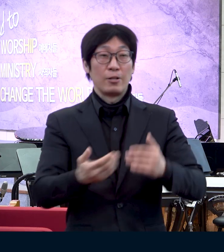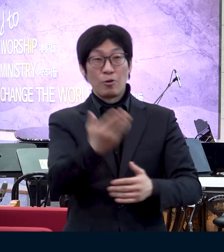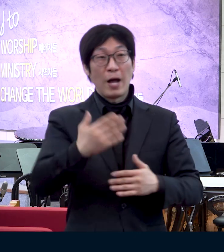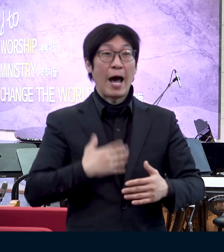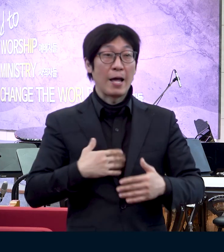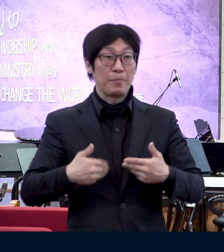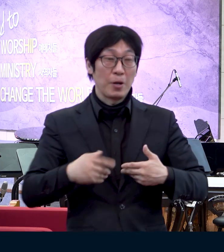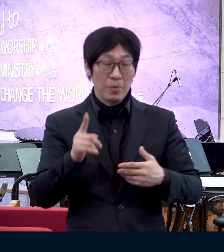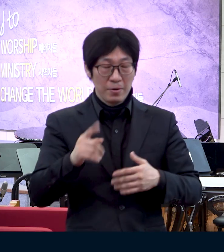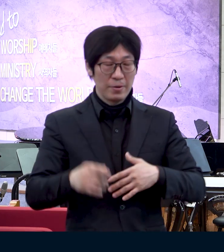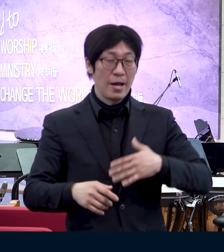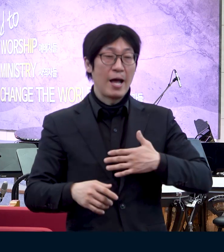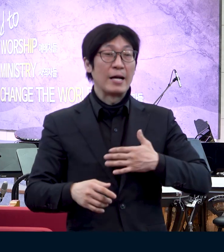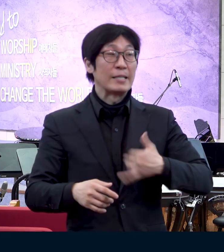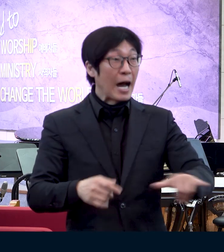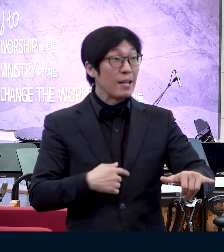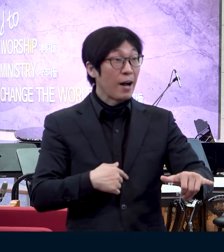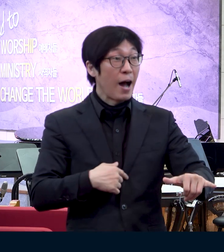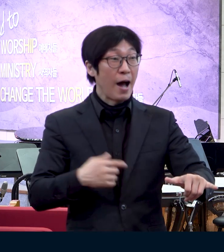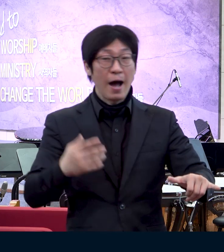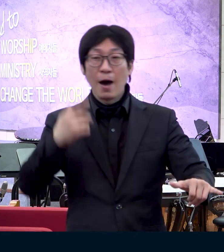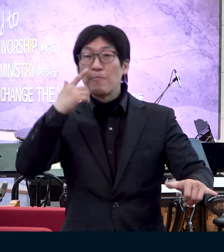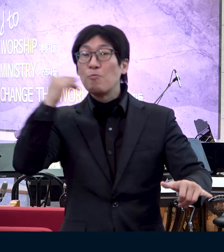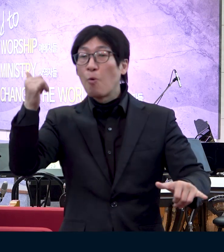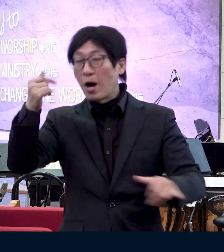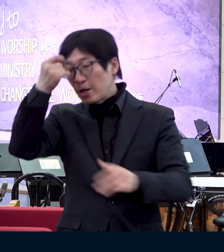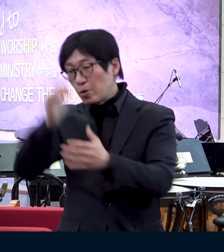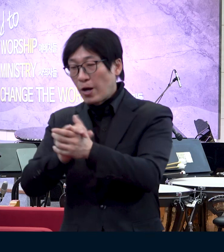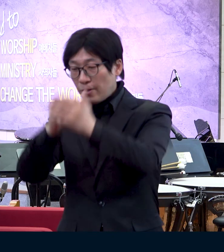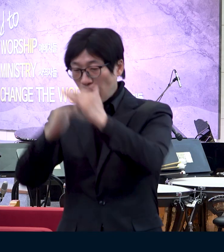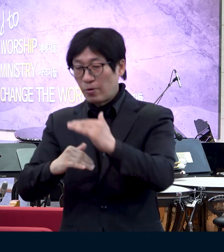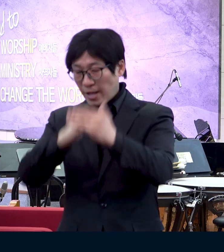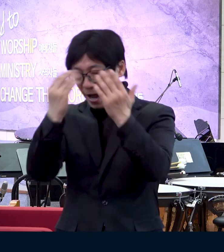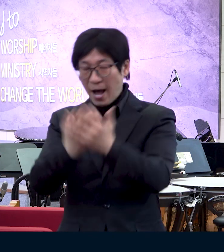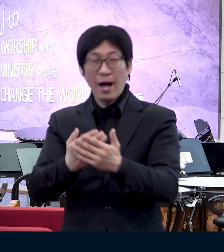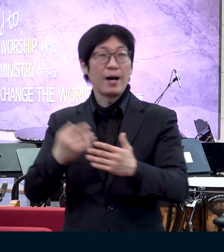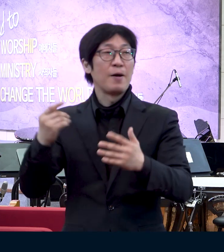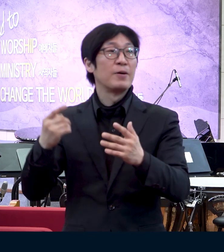있어요, 사실은요. 아버님이 기도할 때 자기가 들었는데